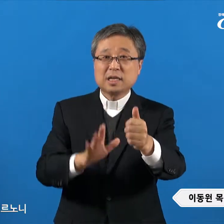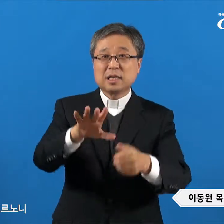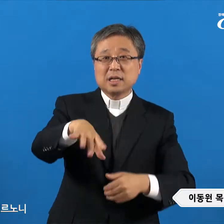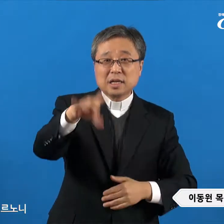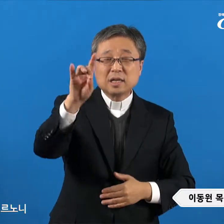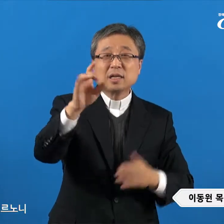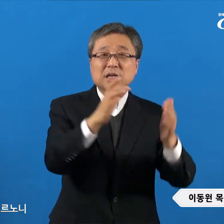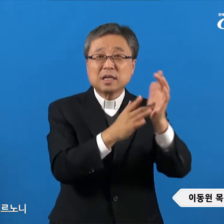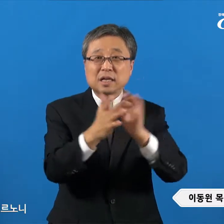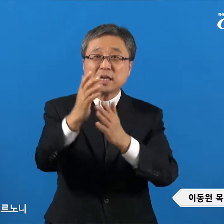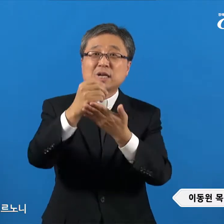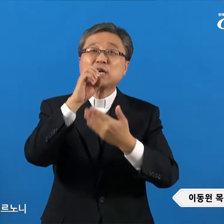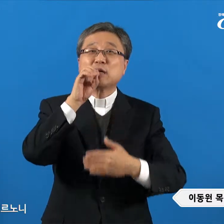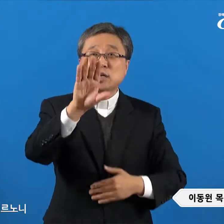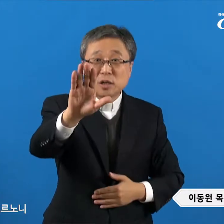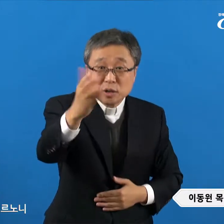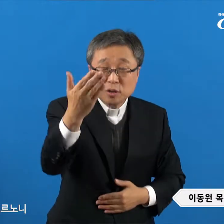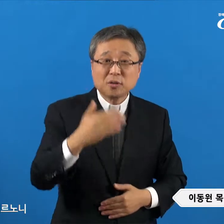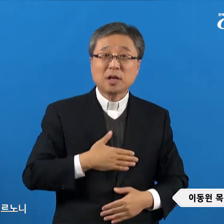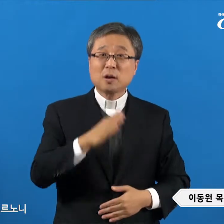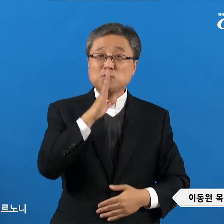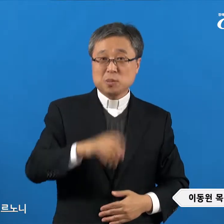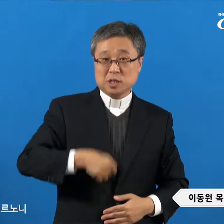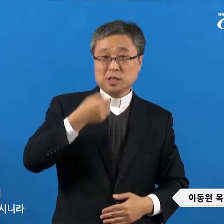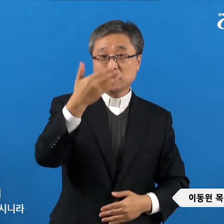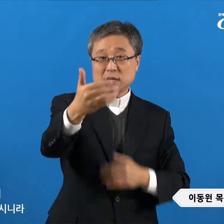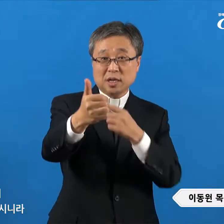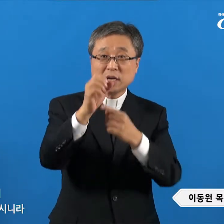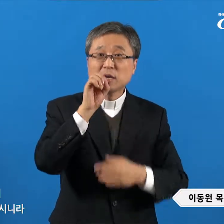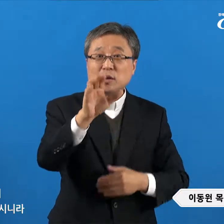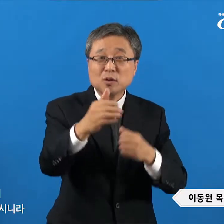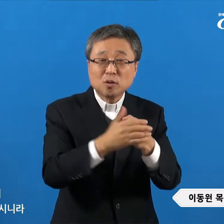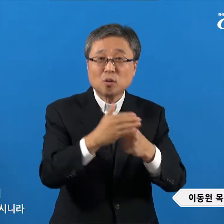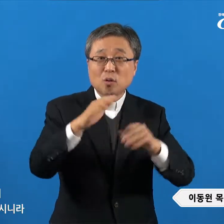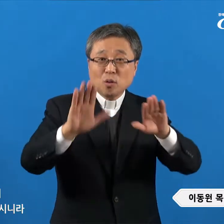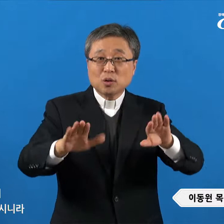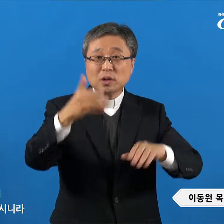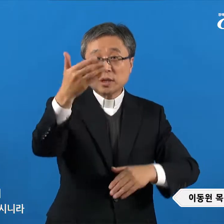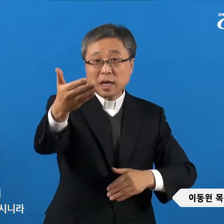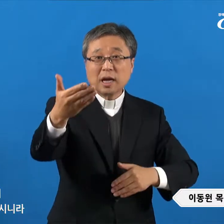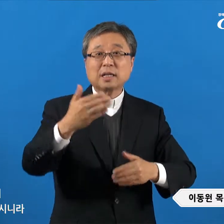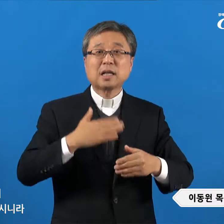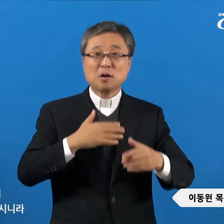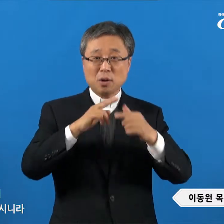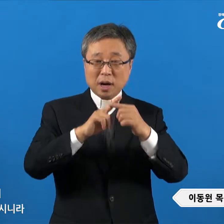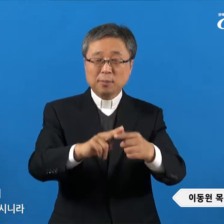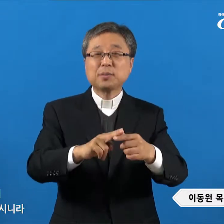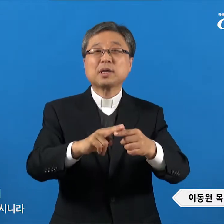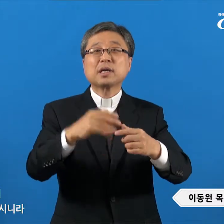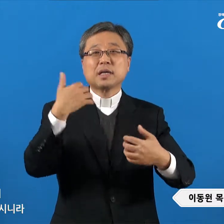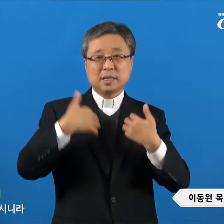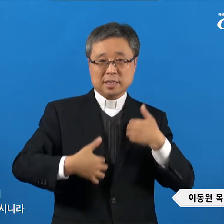시작. 예수께서 이르시되 내가 진실로 네게 이르노니 오늘 네가 나와 함께 낙원에